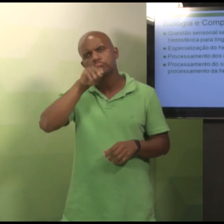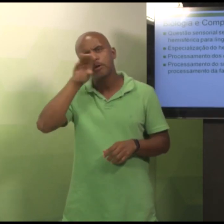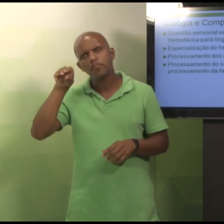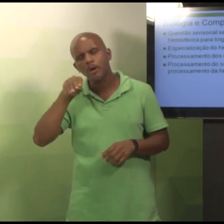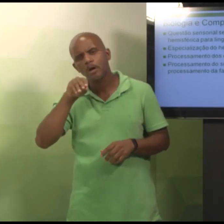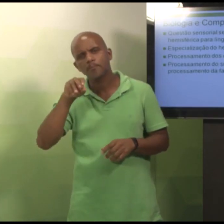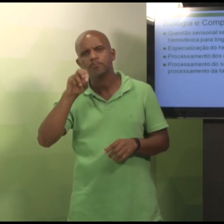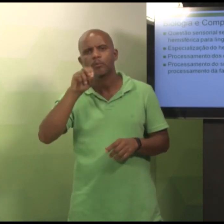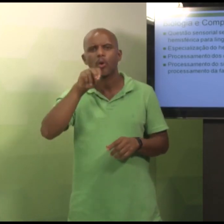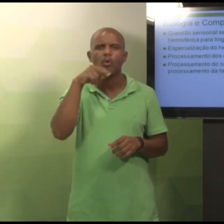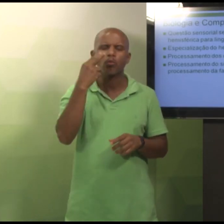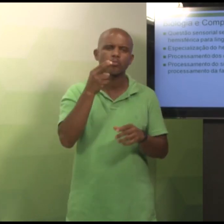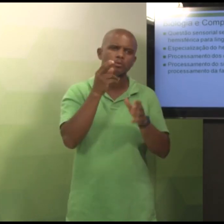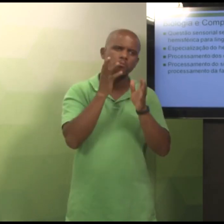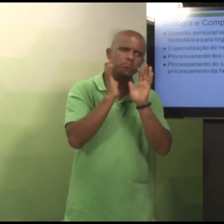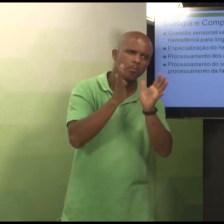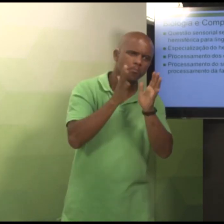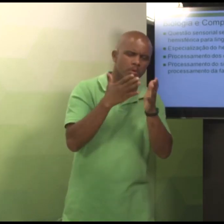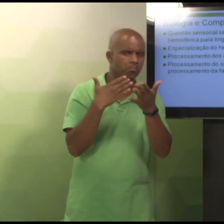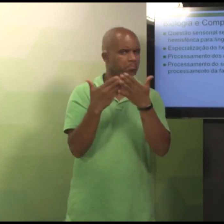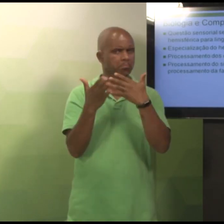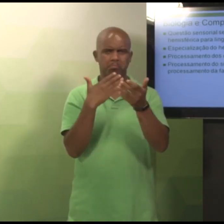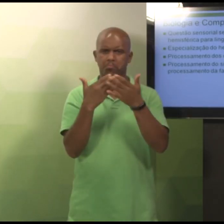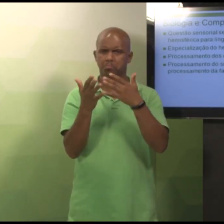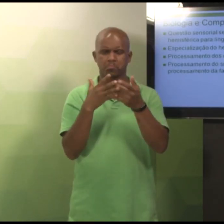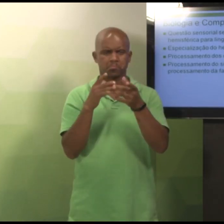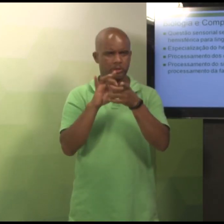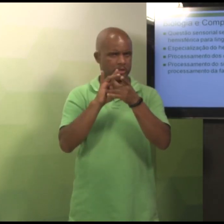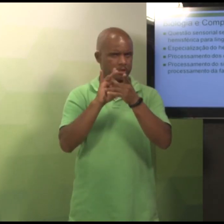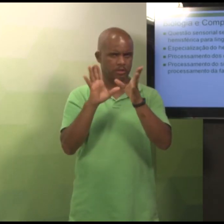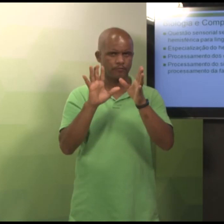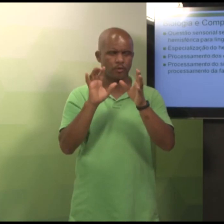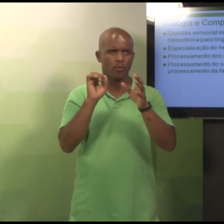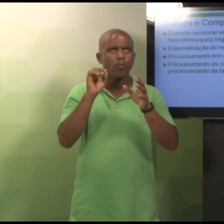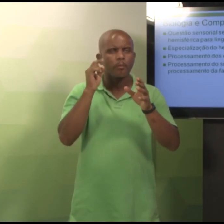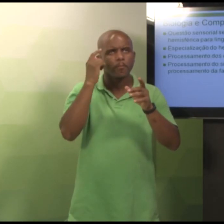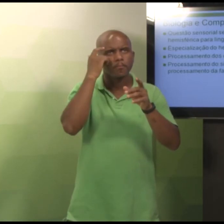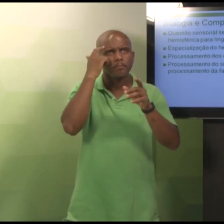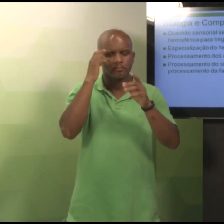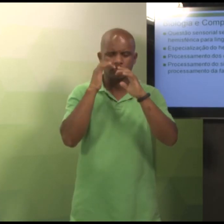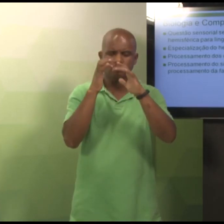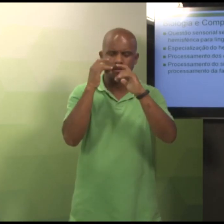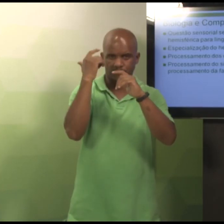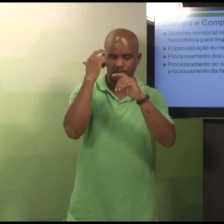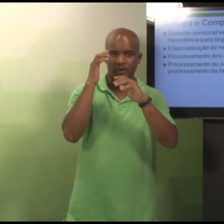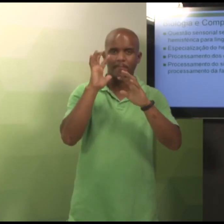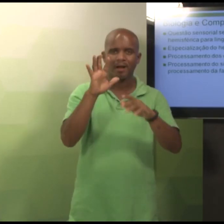Aqui, para as línguas orais ou para as línguas de sinais, independentemente,